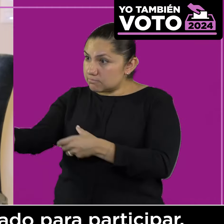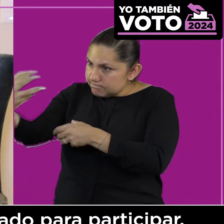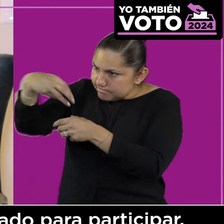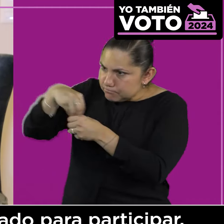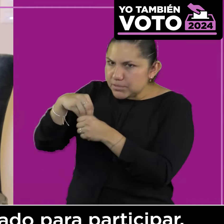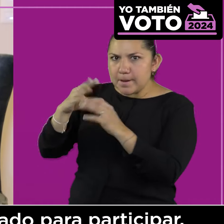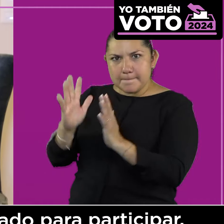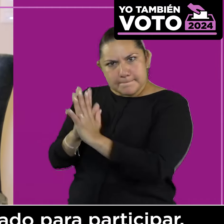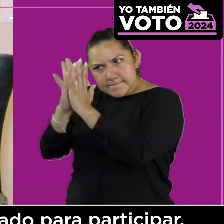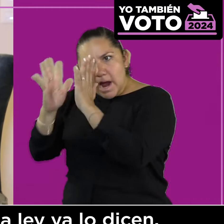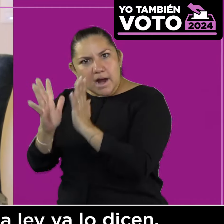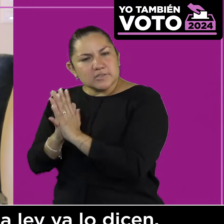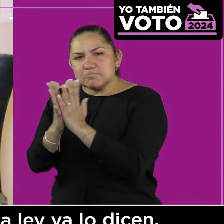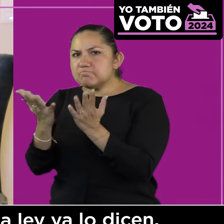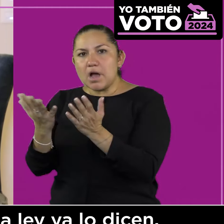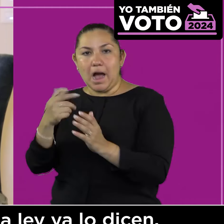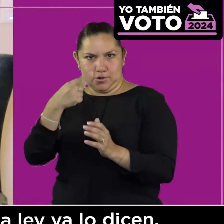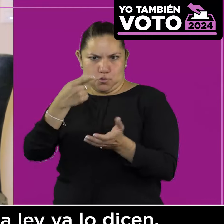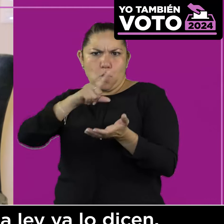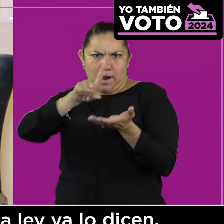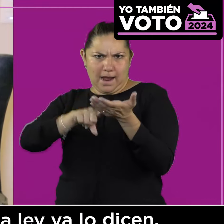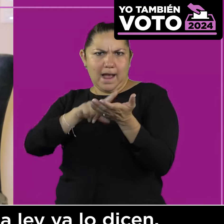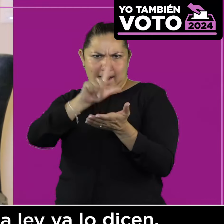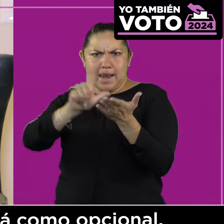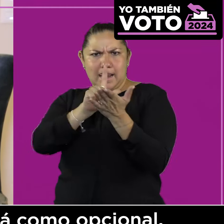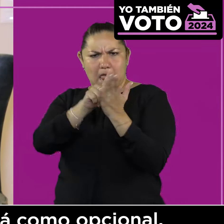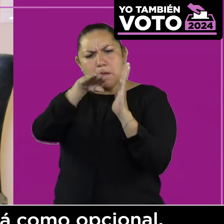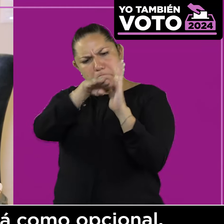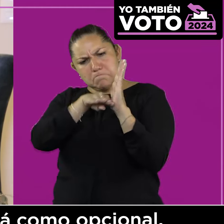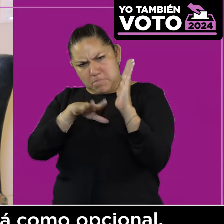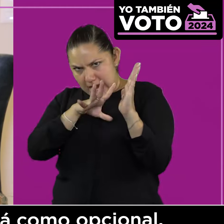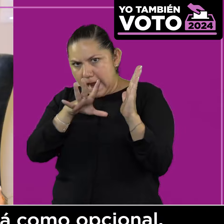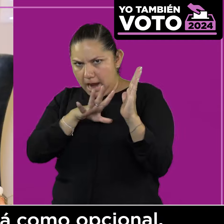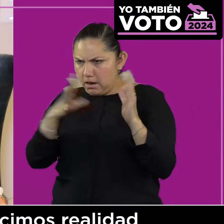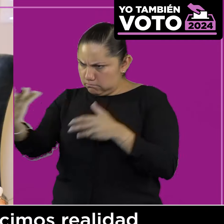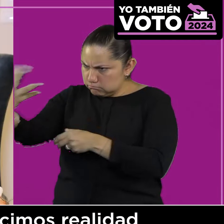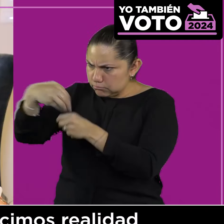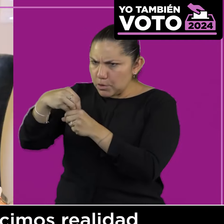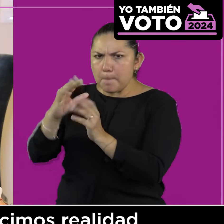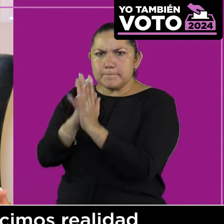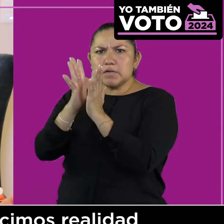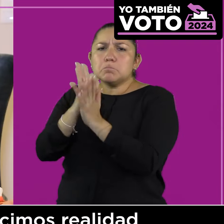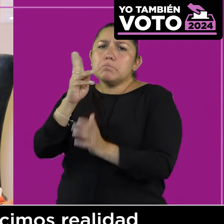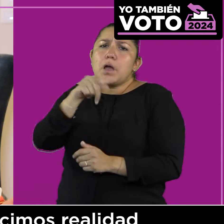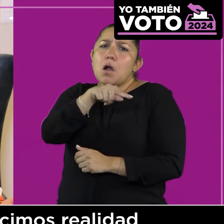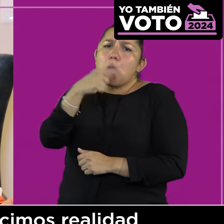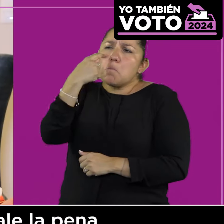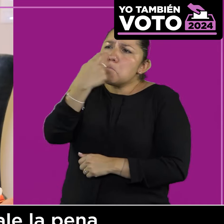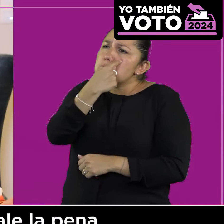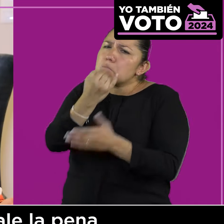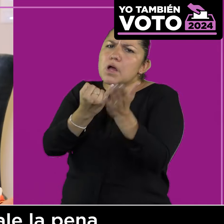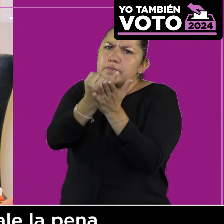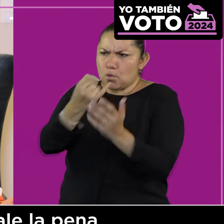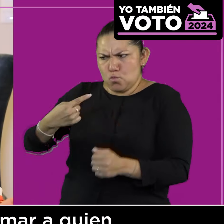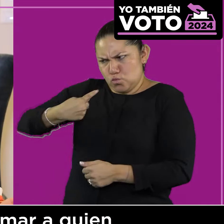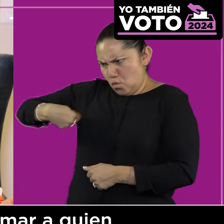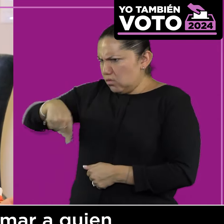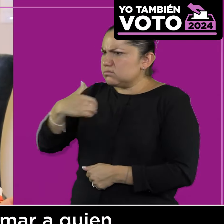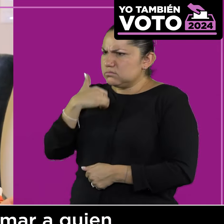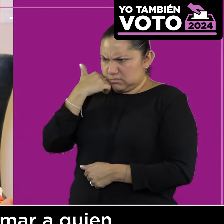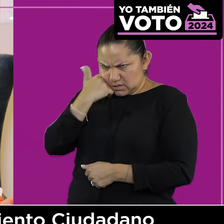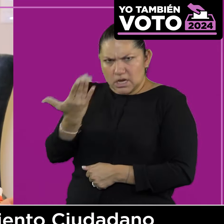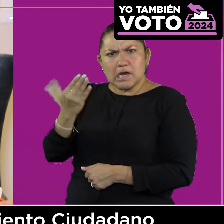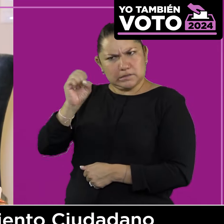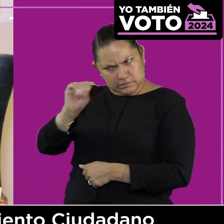han tomado para participar a pesar de que las ley ya los dicen pero todavía está como opcional nosotros si lo hicimos realidad porque vale la pena también